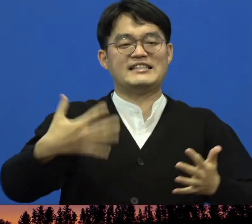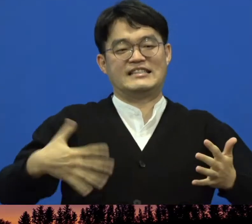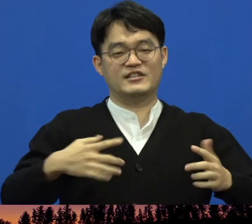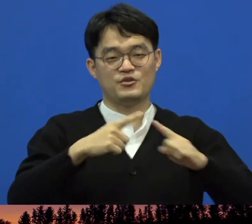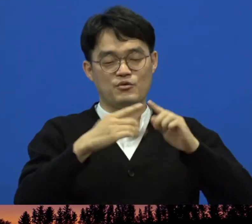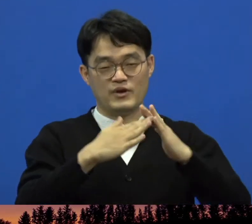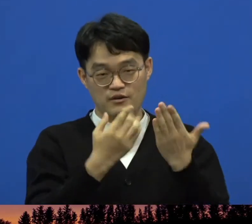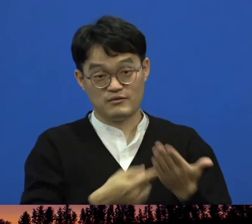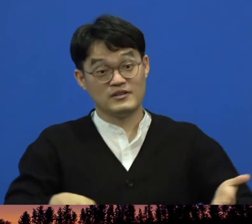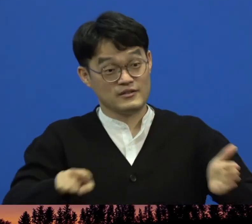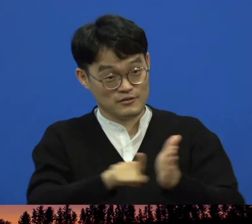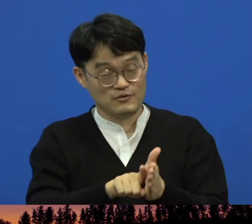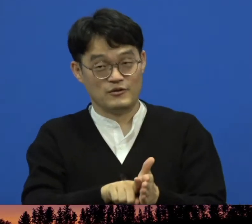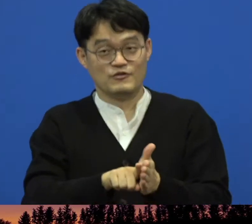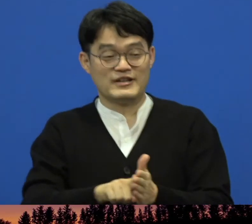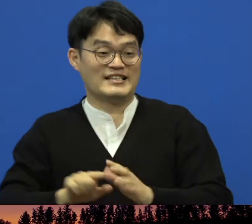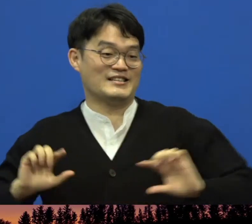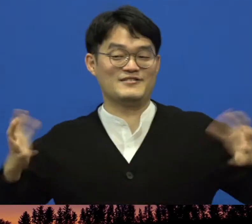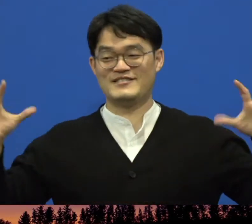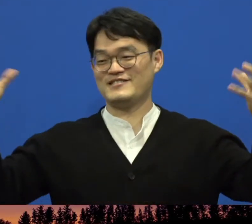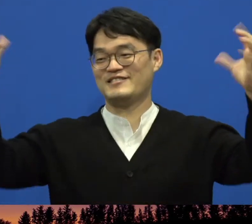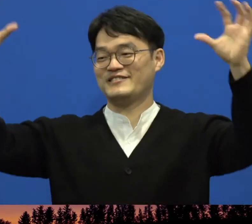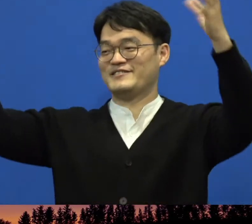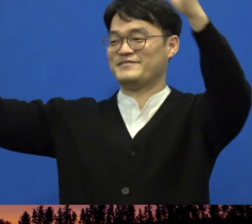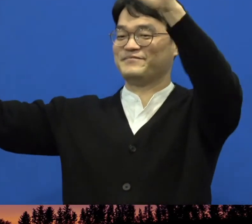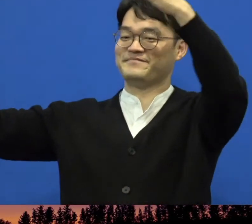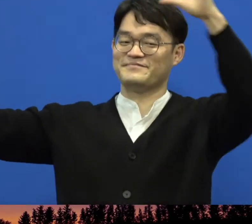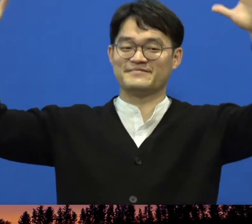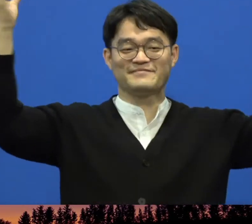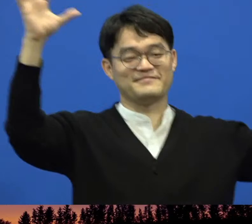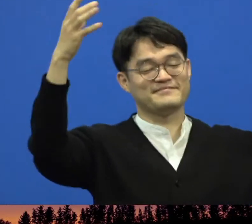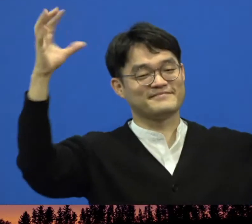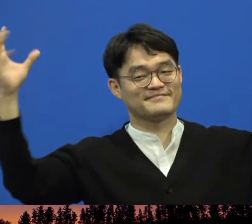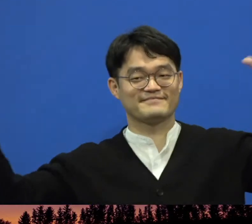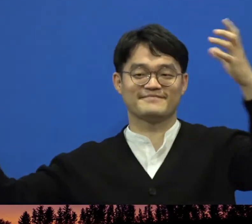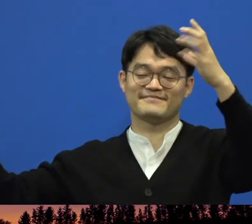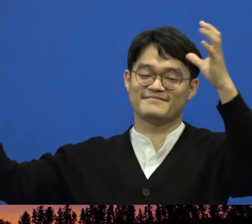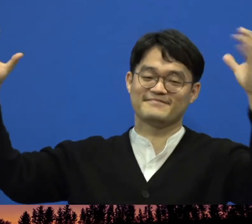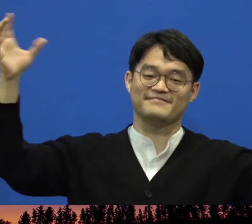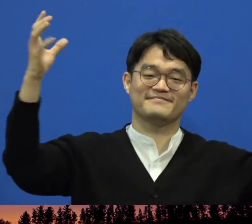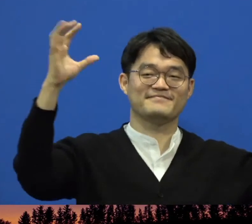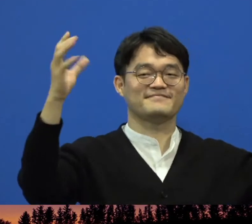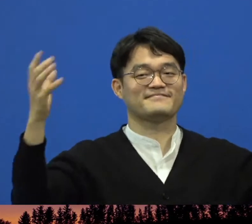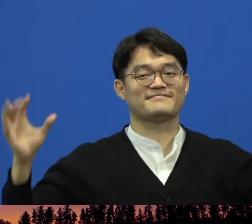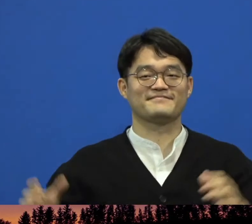많은 우리 분들을 위해서도 박수를 보내드리겠습니다.